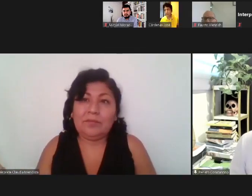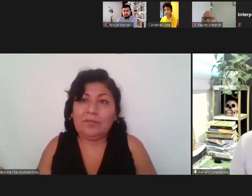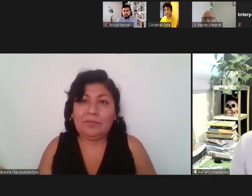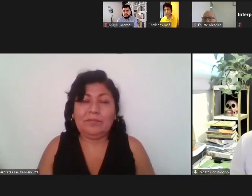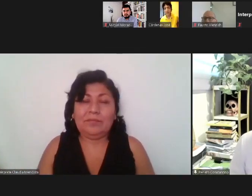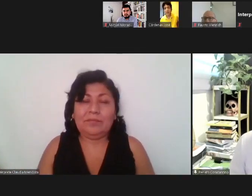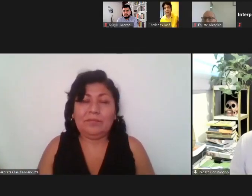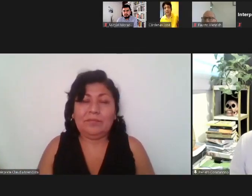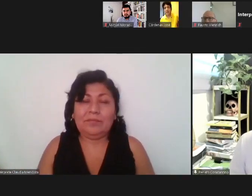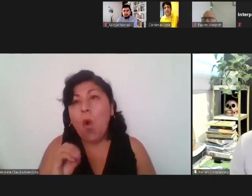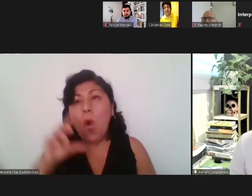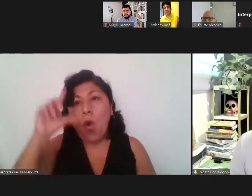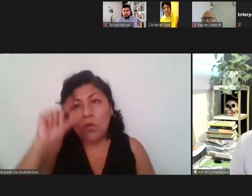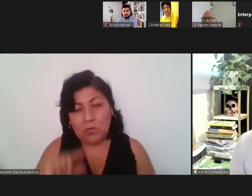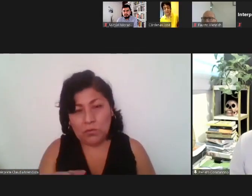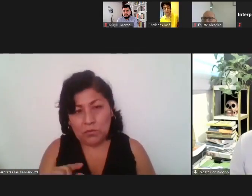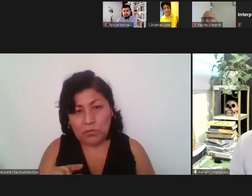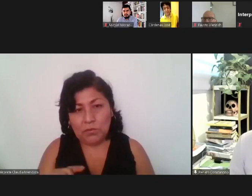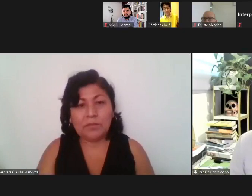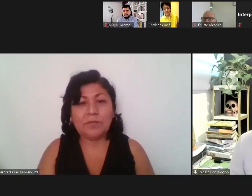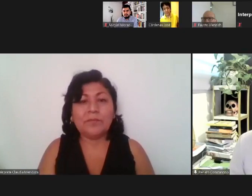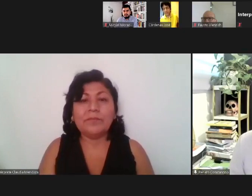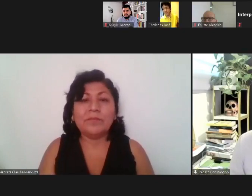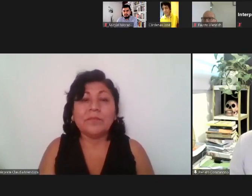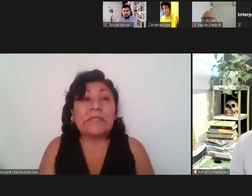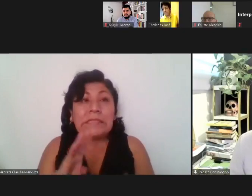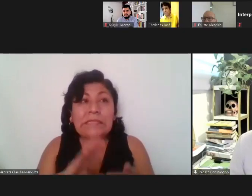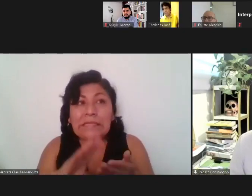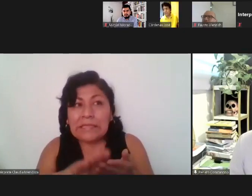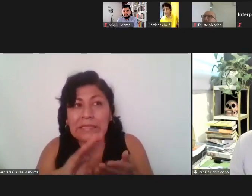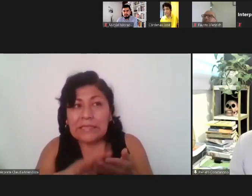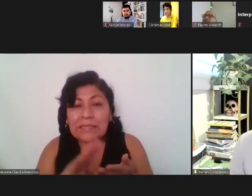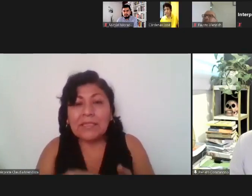Gracias. Renato. Sí.